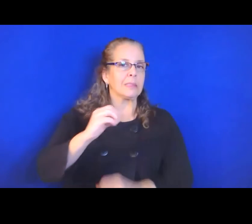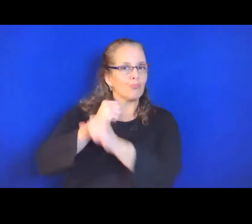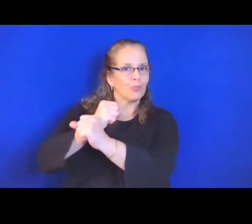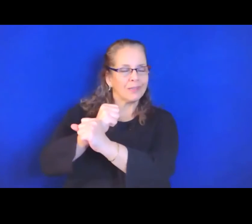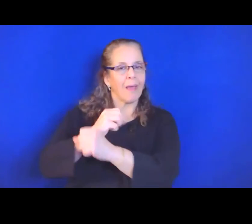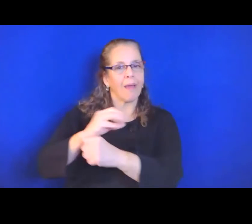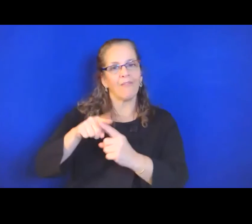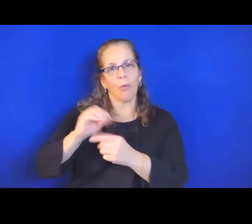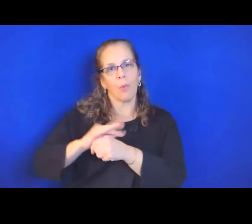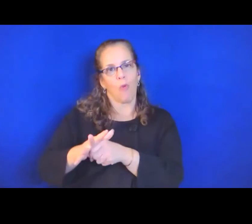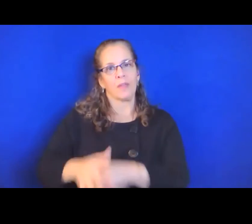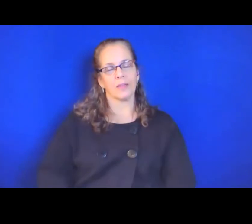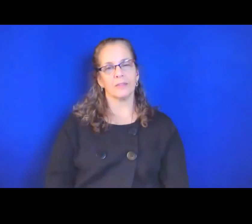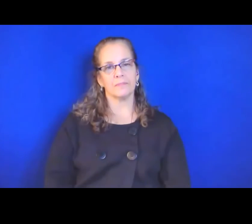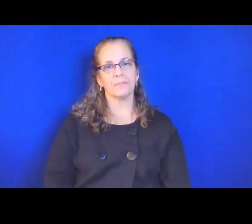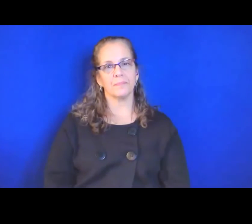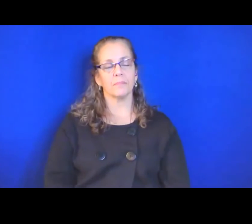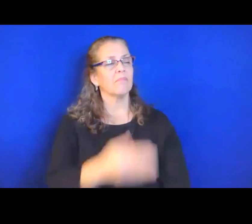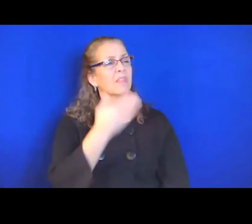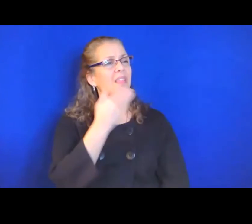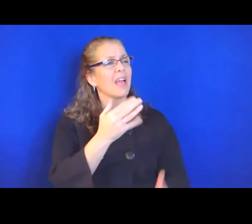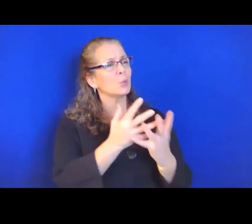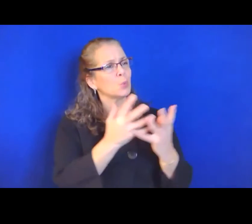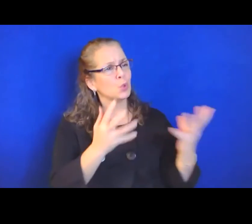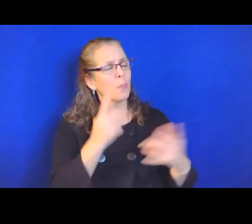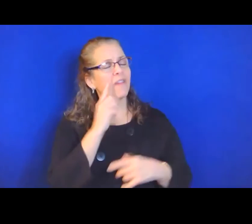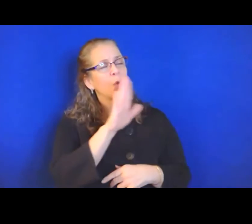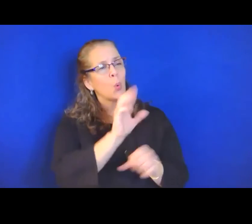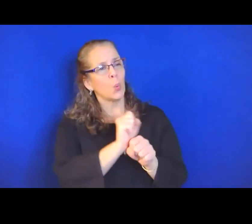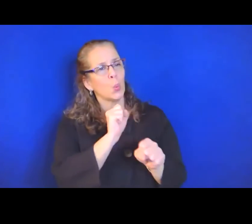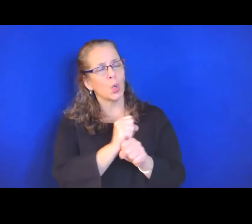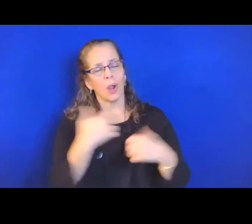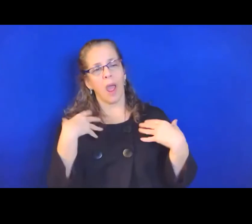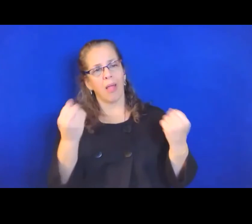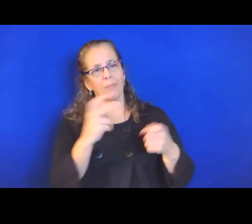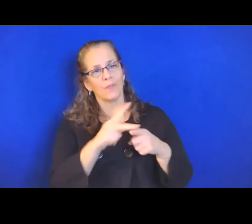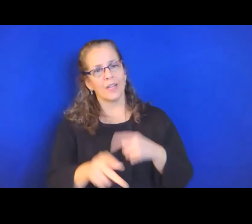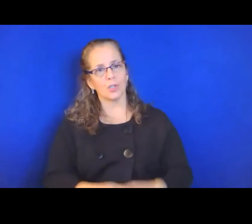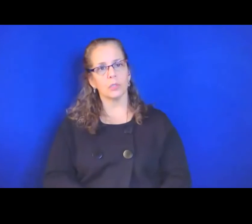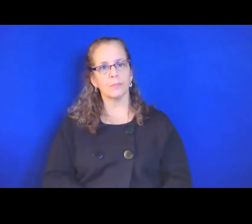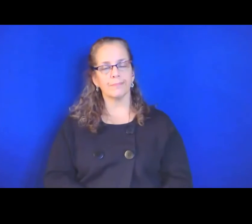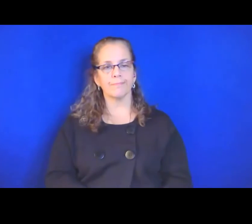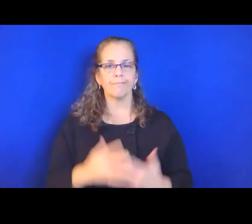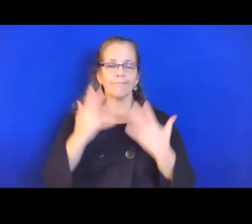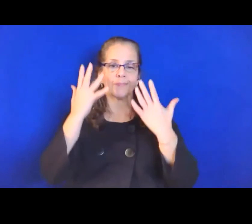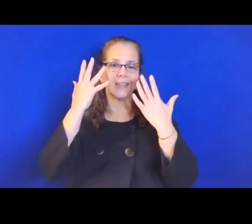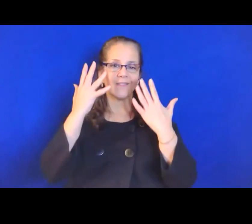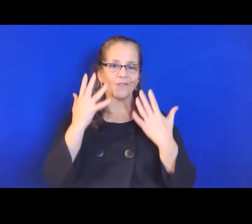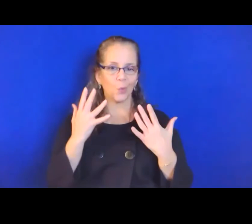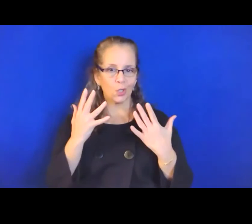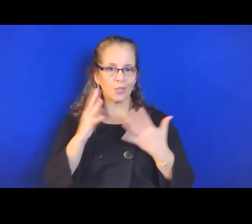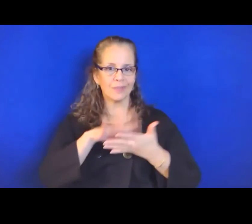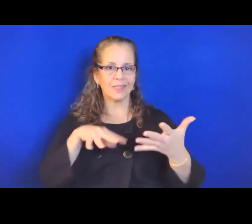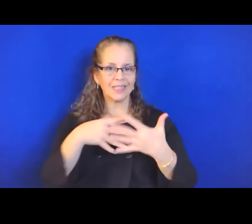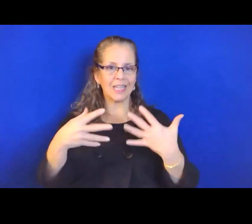我们每个人都可以做到我们的自己的一步，可以去。 To an unforeseen scheduling issue,